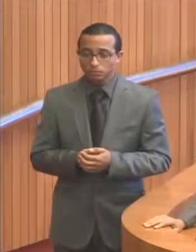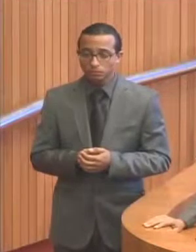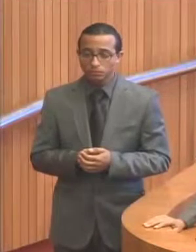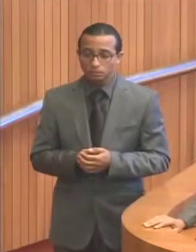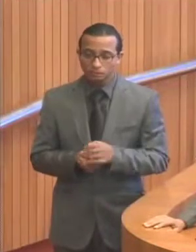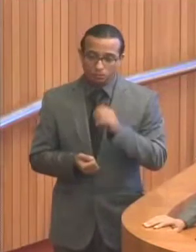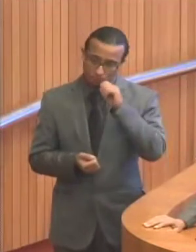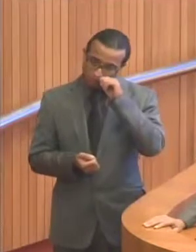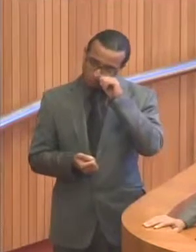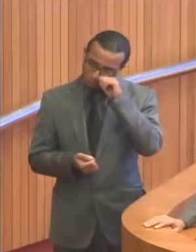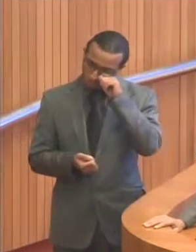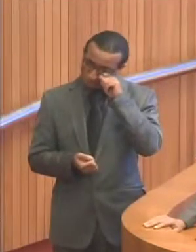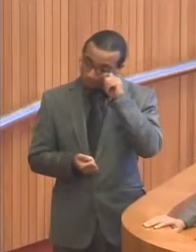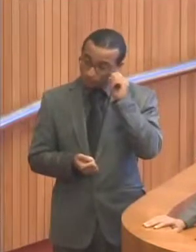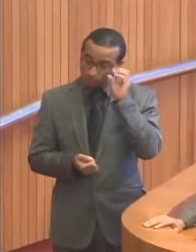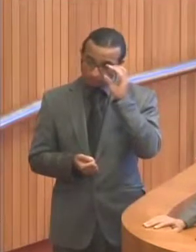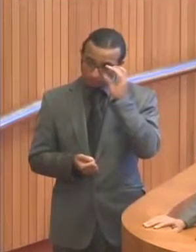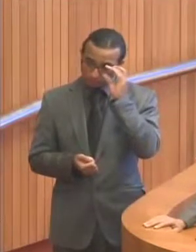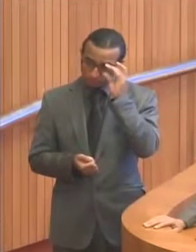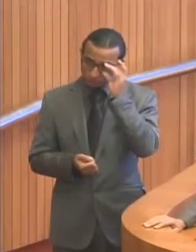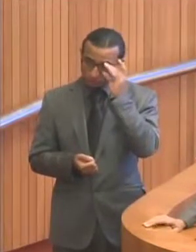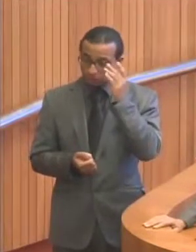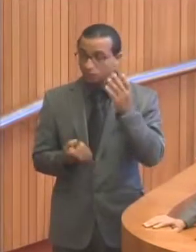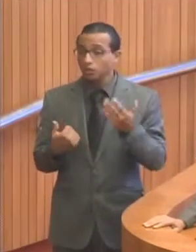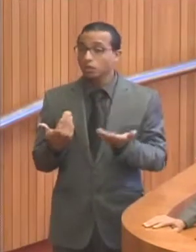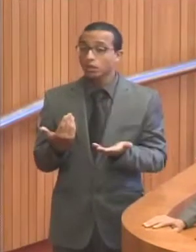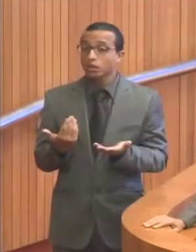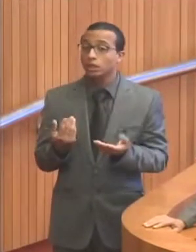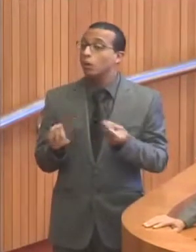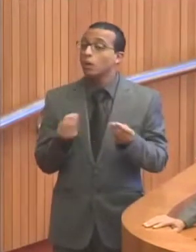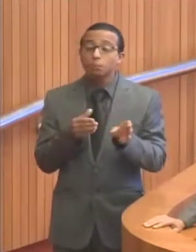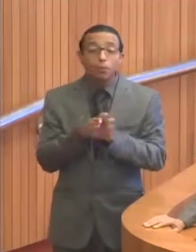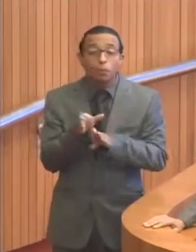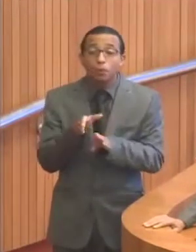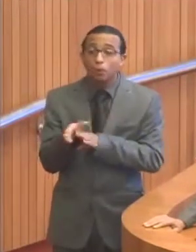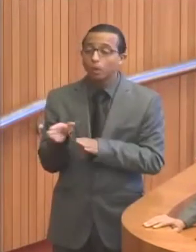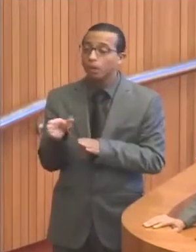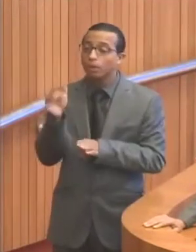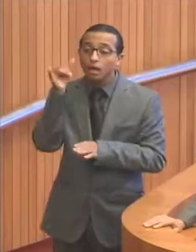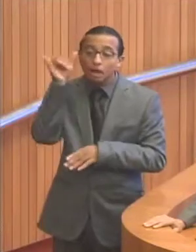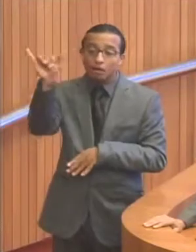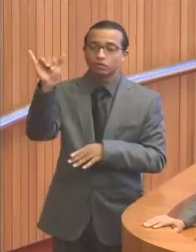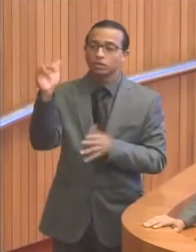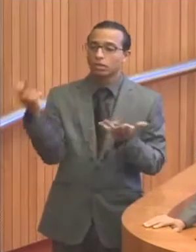praticado, o serviço de transporte coletivo não fosse praticado através de Pau de Arara.